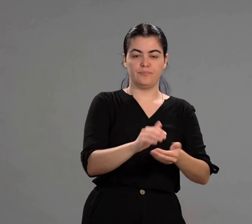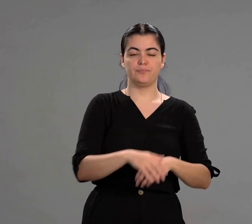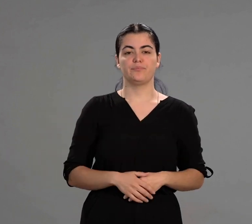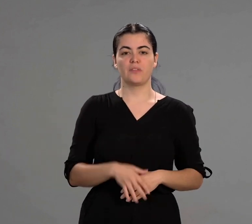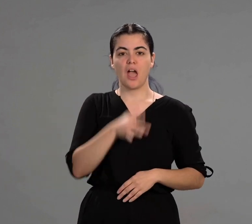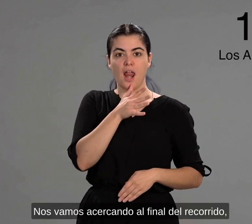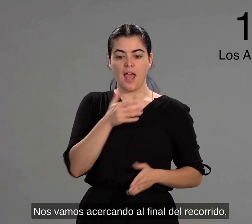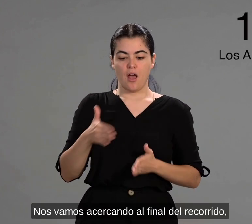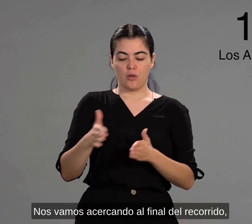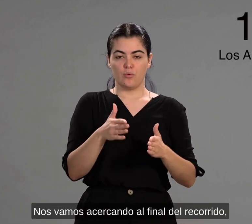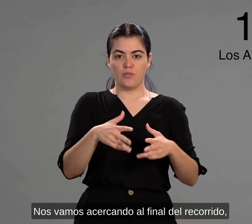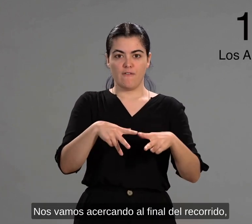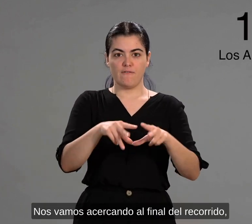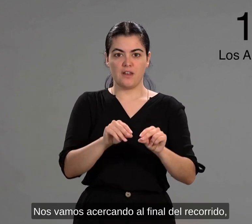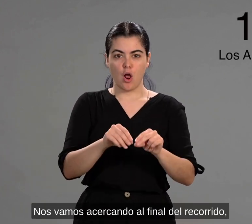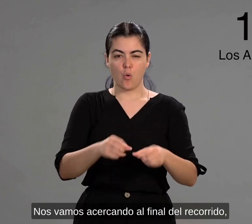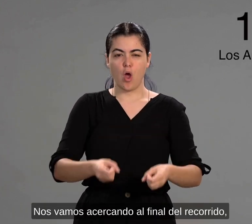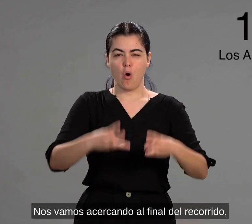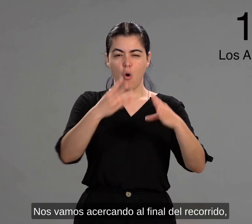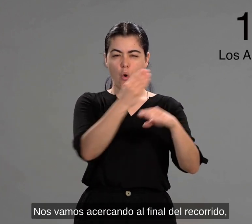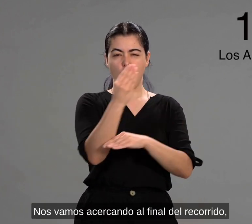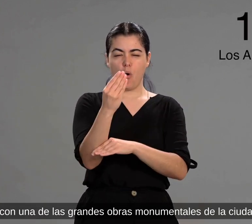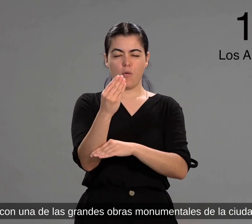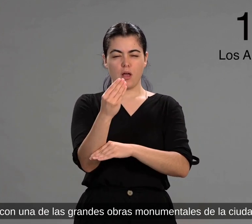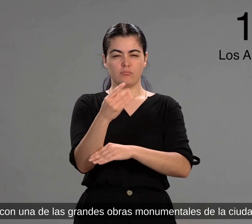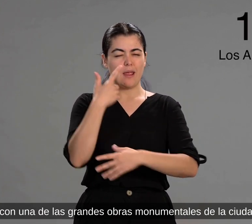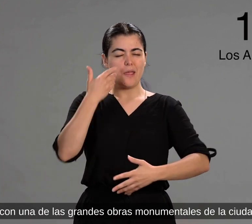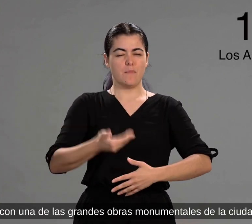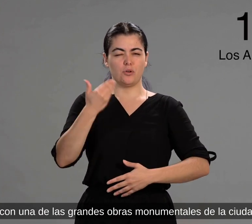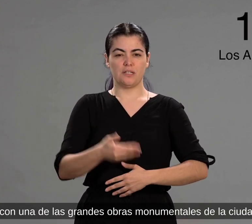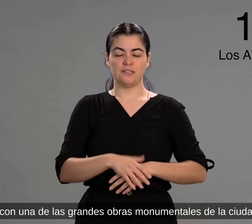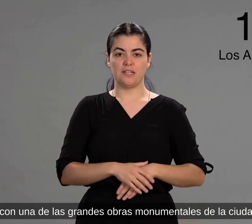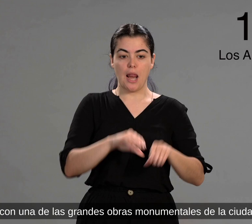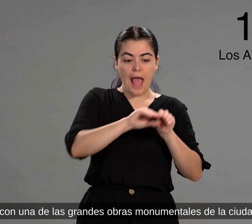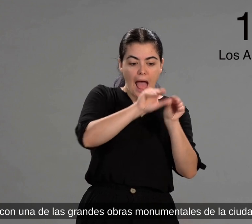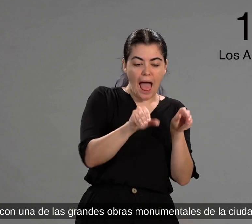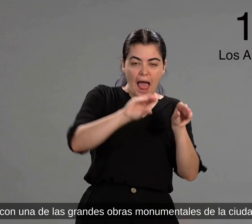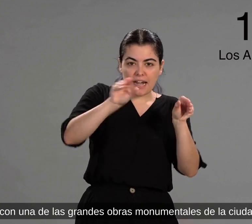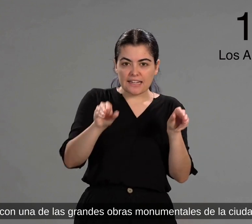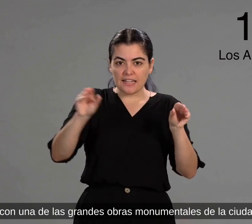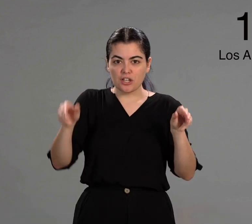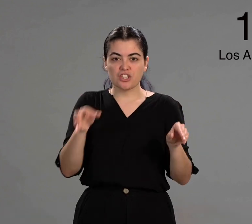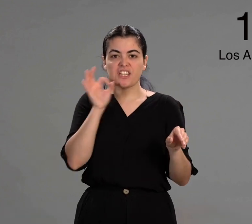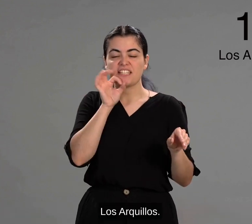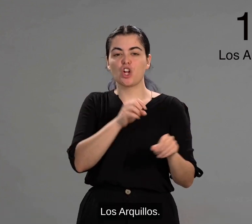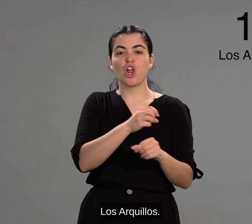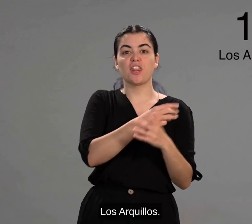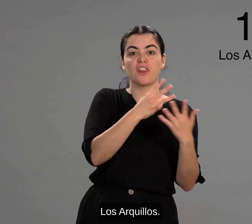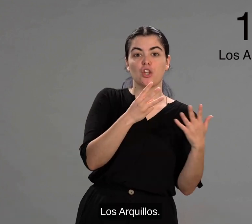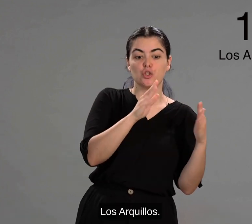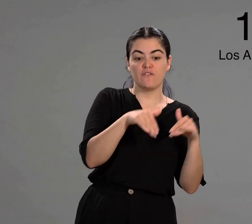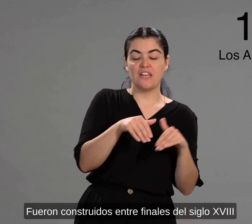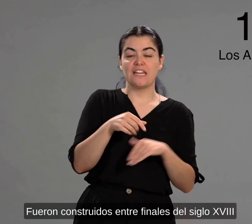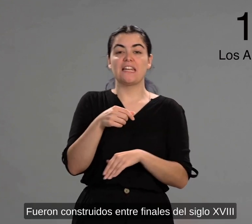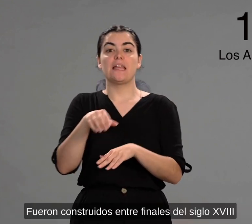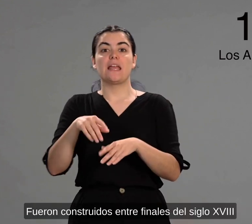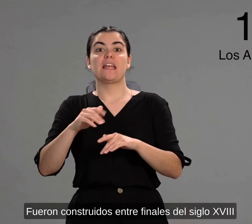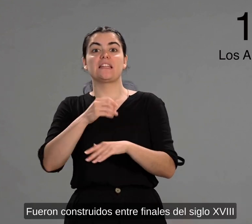Nos vamos acercando al final del recorrido con una de las grandes obras monumentales de la ciudad. Los arquillos. Fueron construidos entre